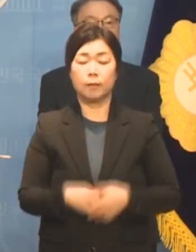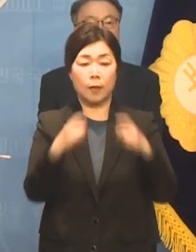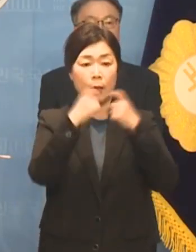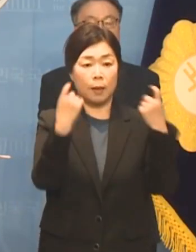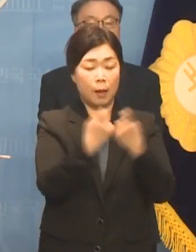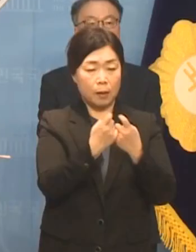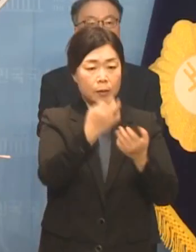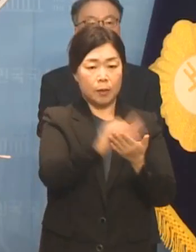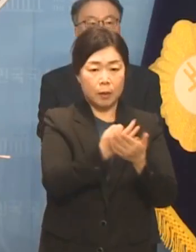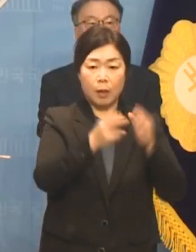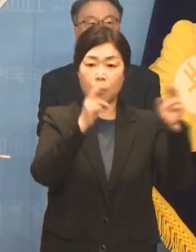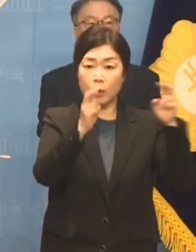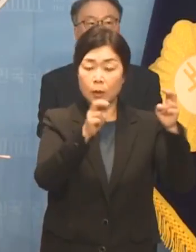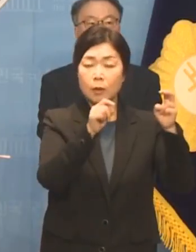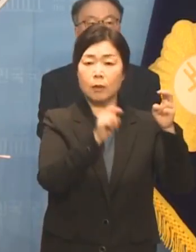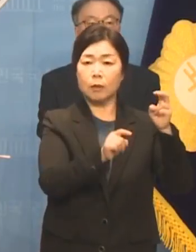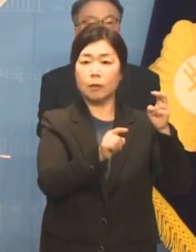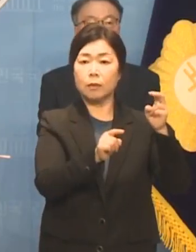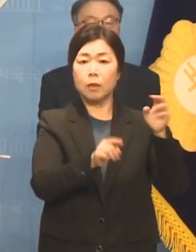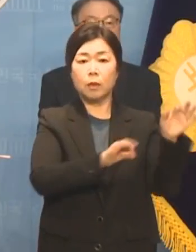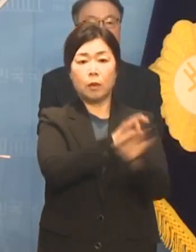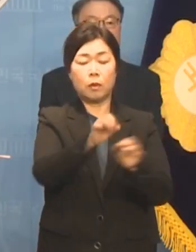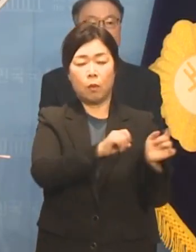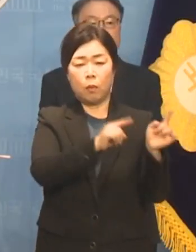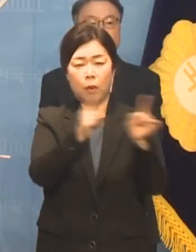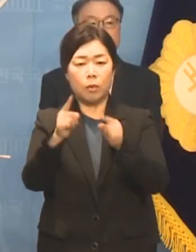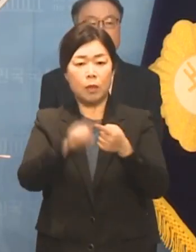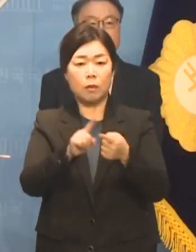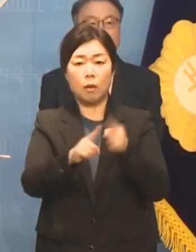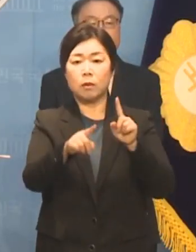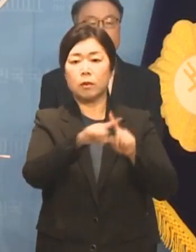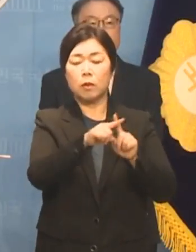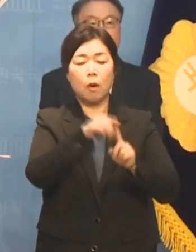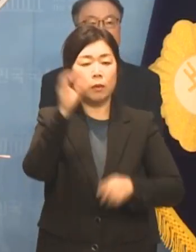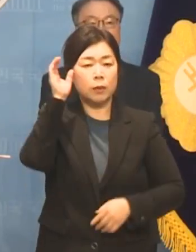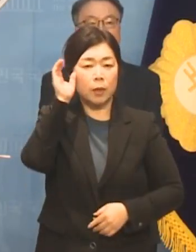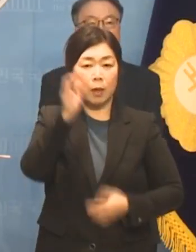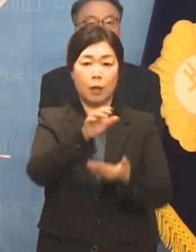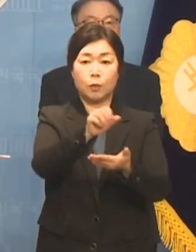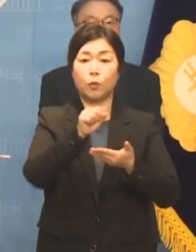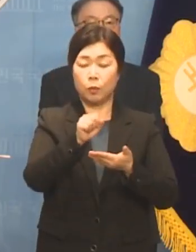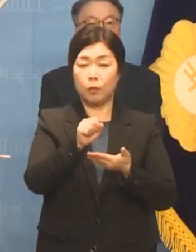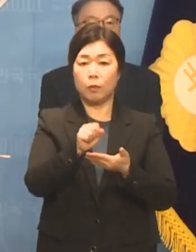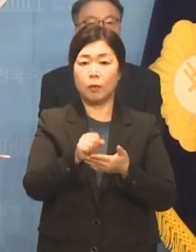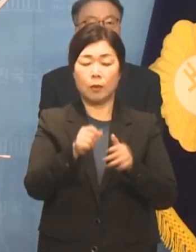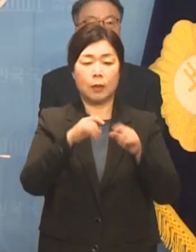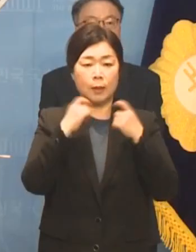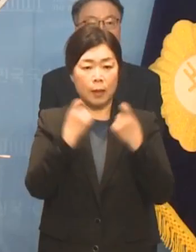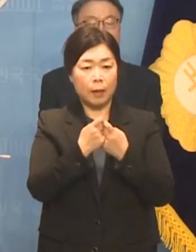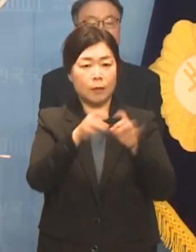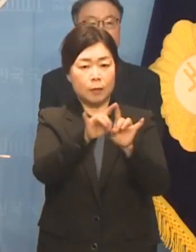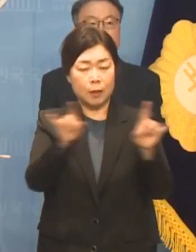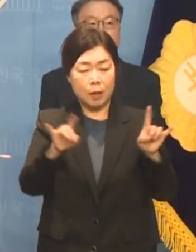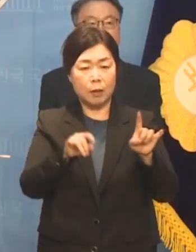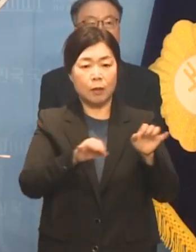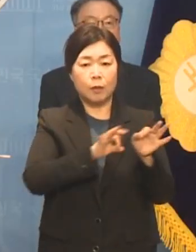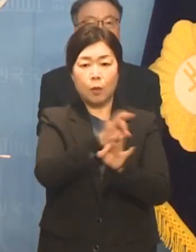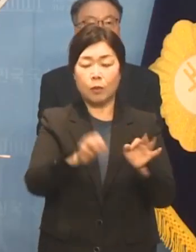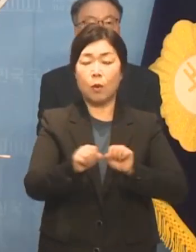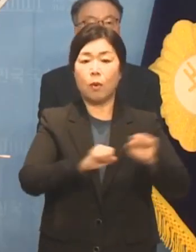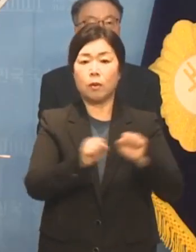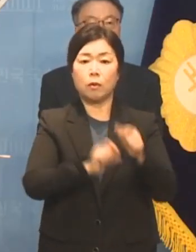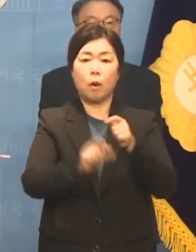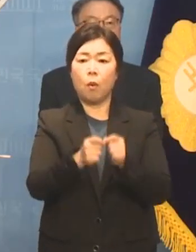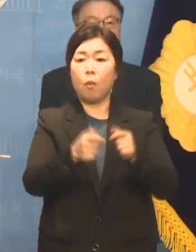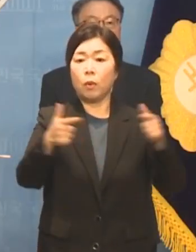민간의 가계와 기업들이 경제 회복에 대한 긍정적 기대를 토대로 각자의 경제 활동을